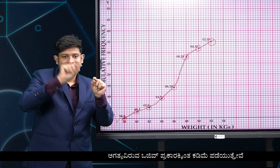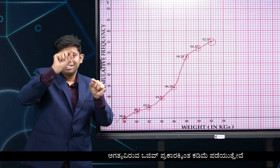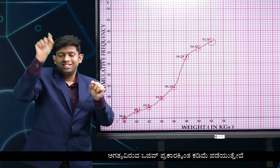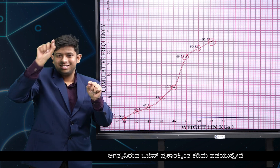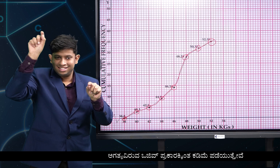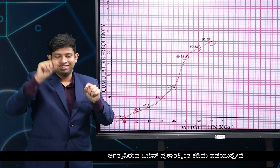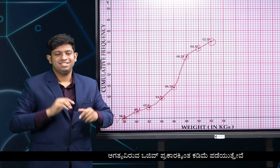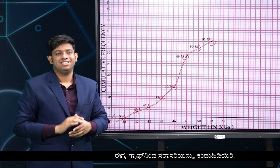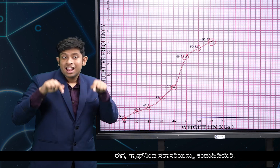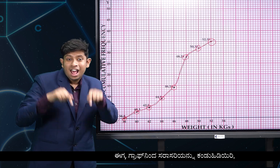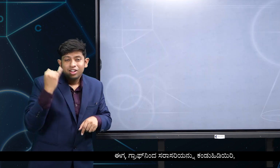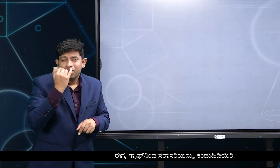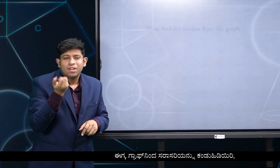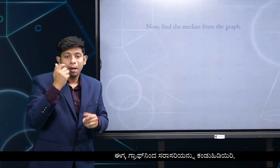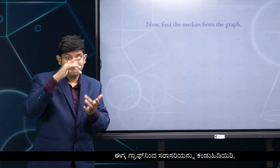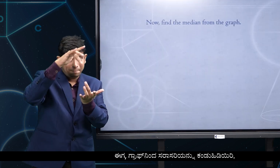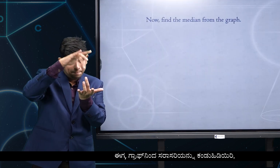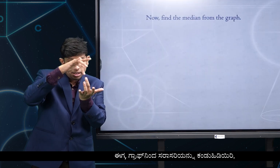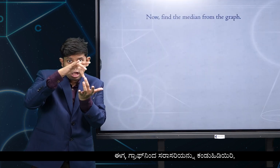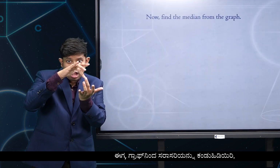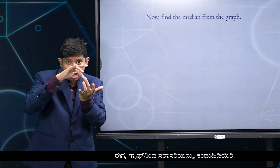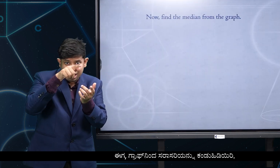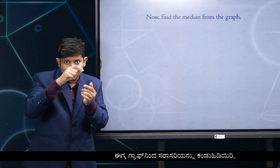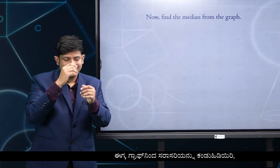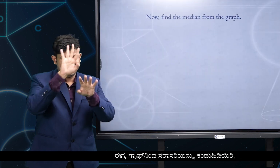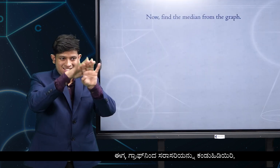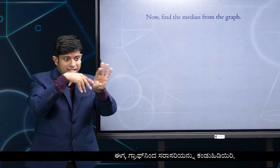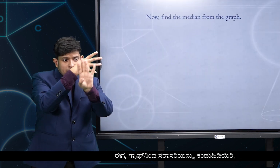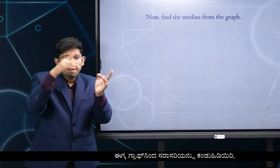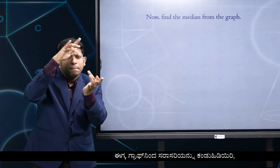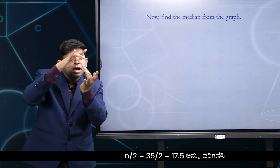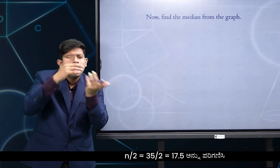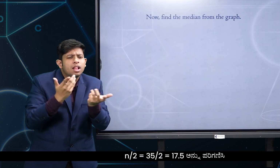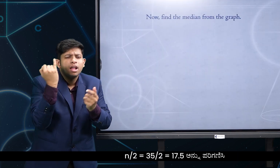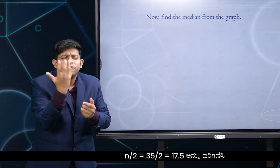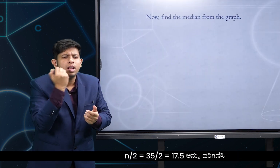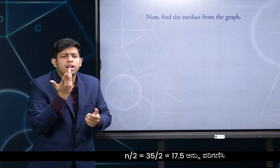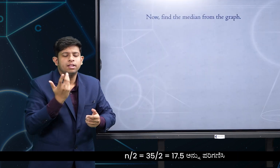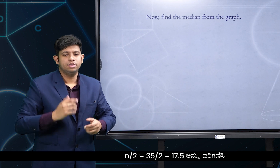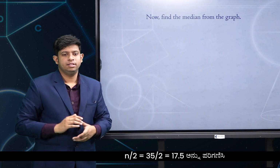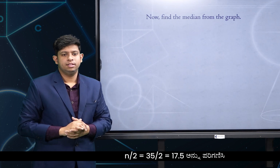ಪಡೆಯುತ್ತೇವೆ. ಈಗ ಗ್ರಾಫ್ನಿಂದ ಸರಾಸರಿಯನ್ನು ಕಂಡು ಹಿಡಿಯಿರಿ. n/2